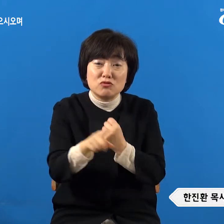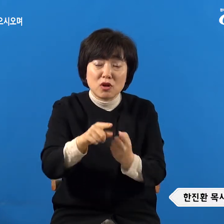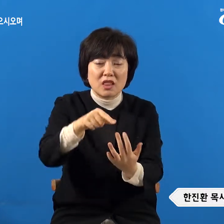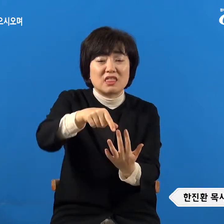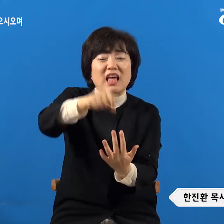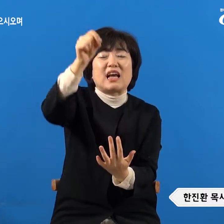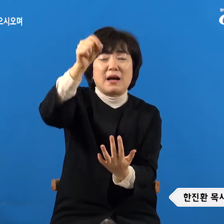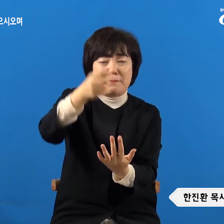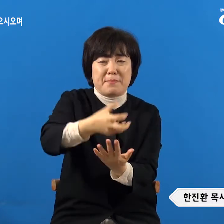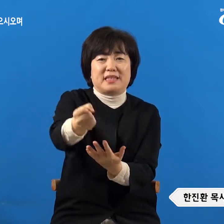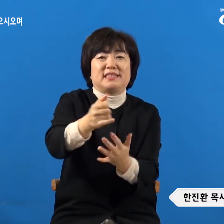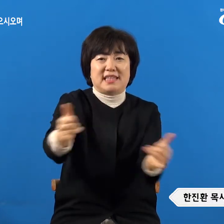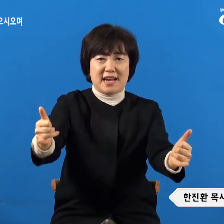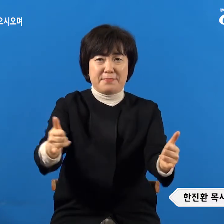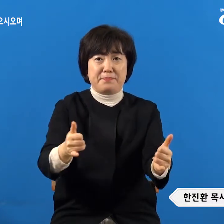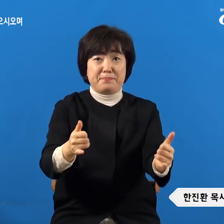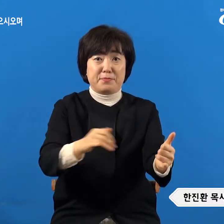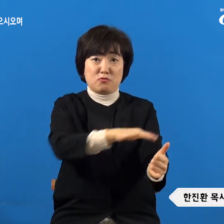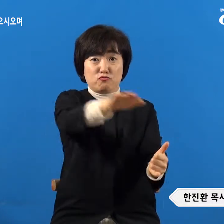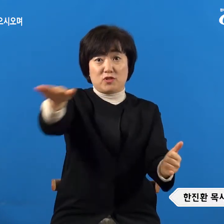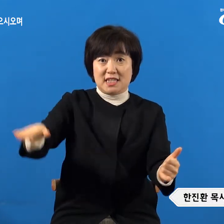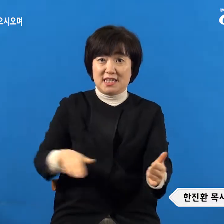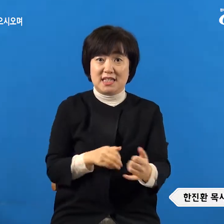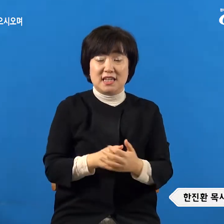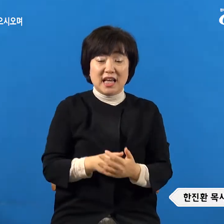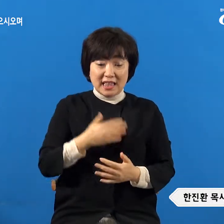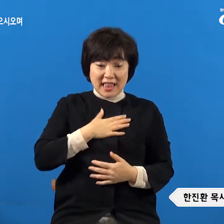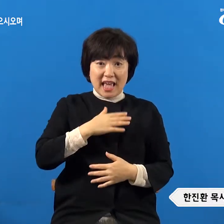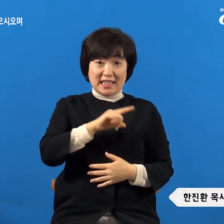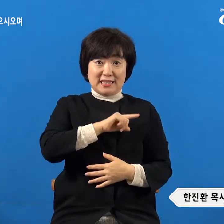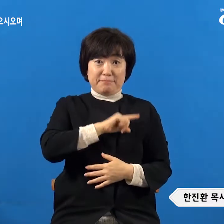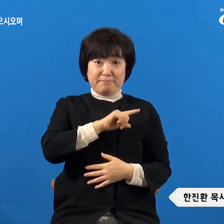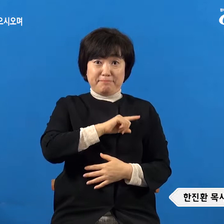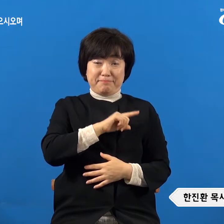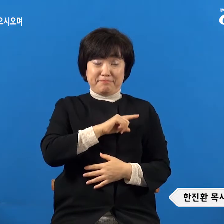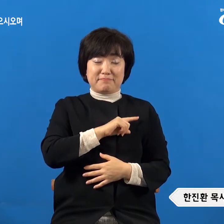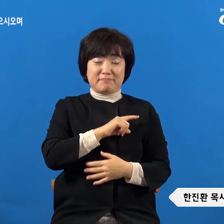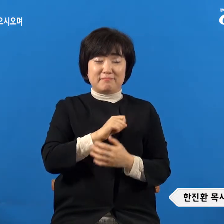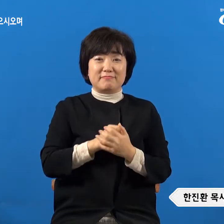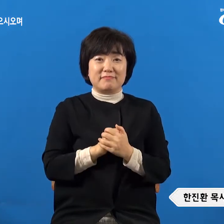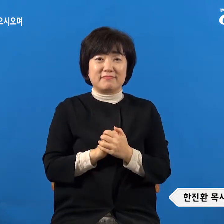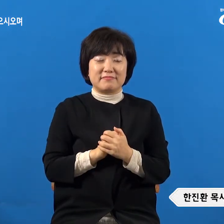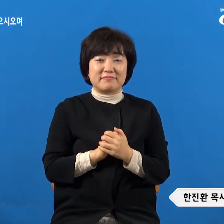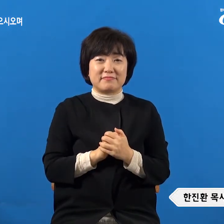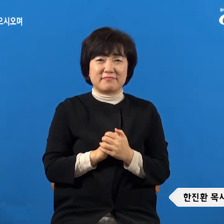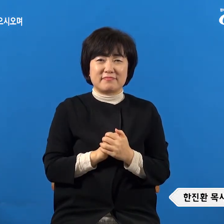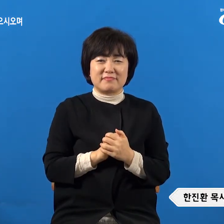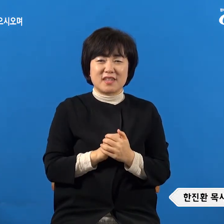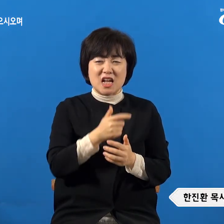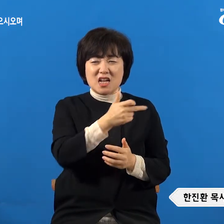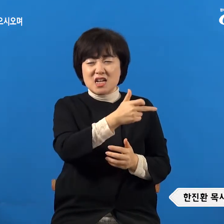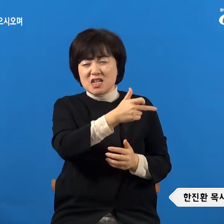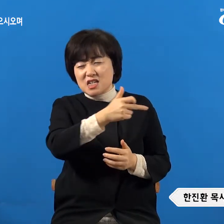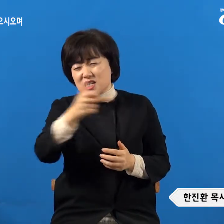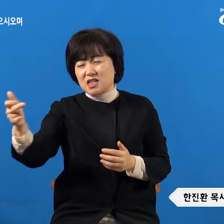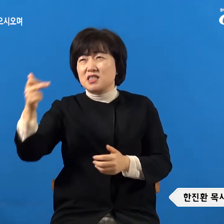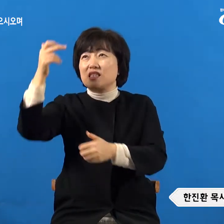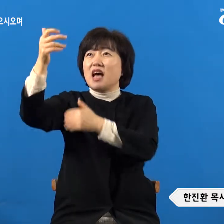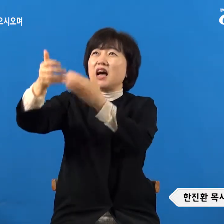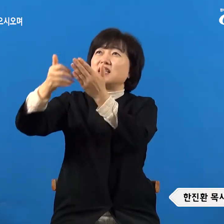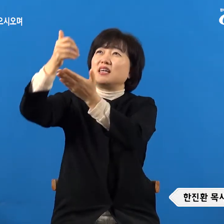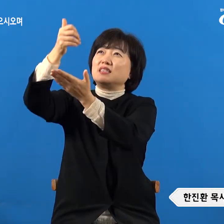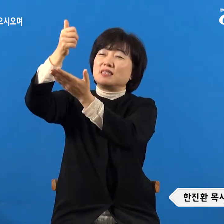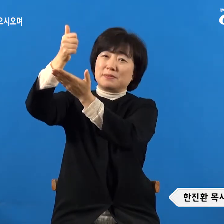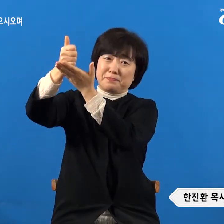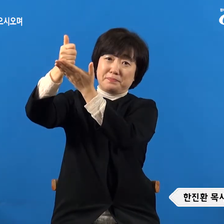우리들을 가리킵니다. 그래서 그 말 대신에 내 이름을 넣어도 됩니다. 그 크신